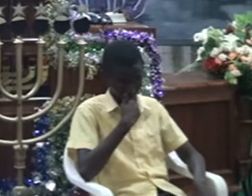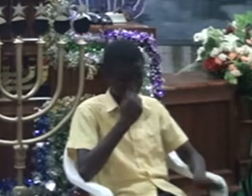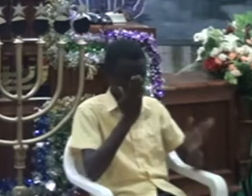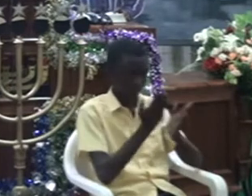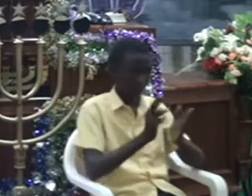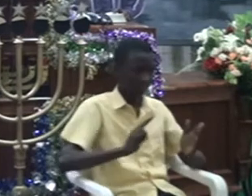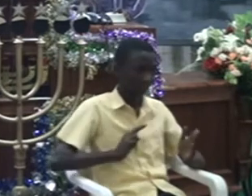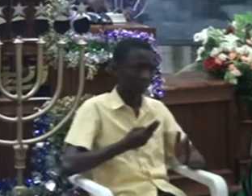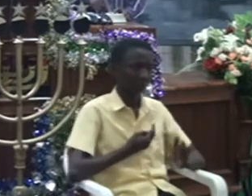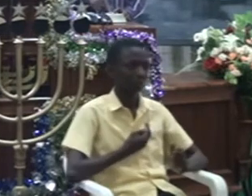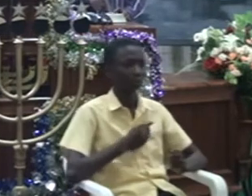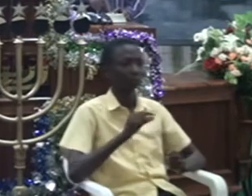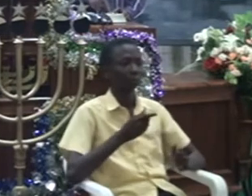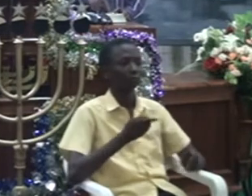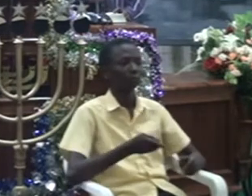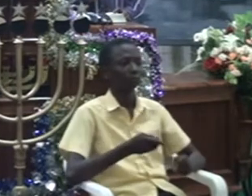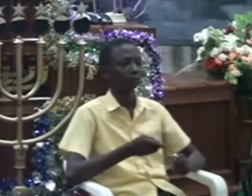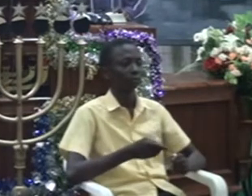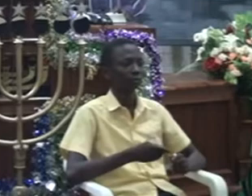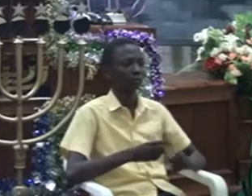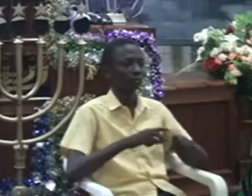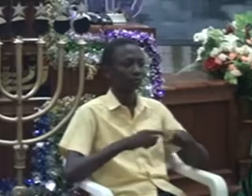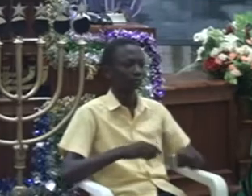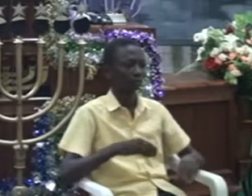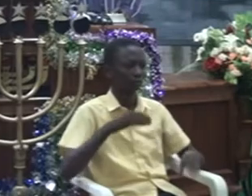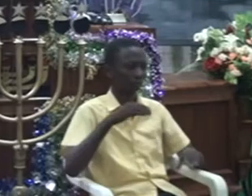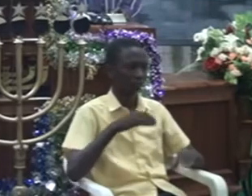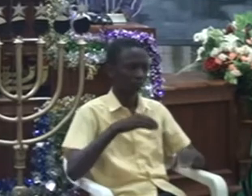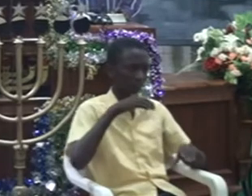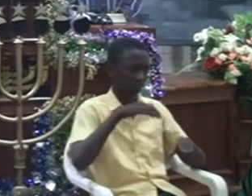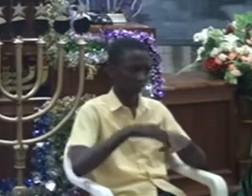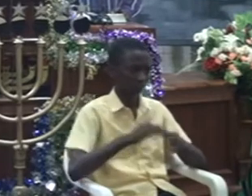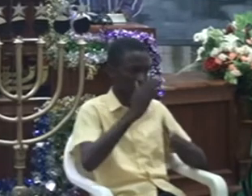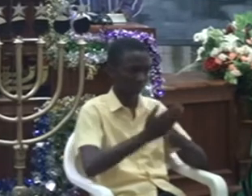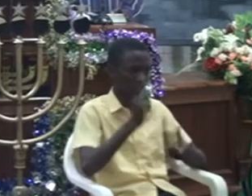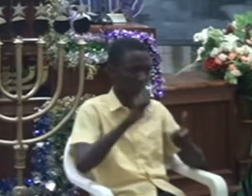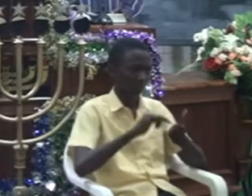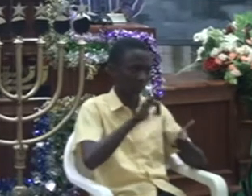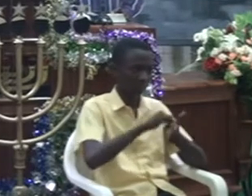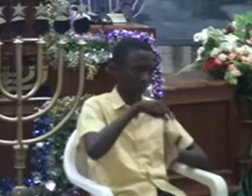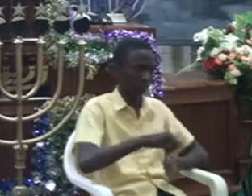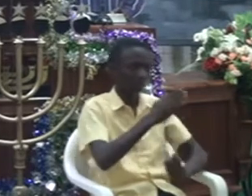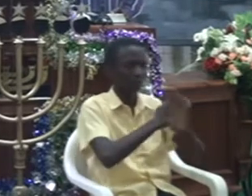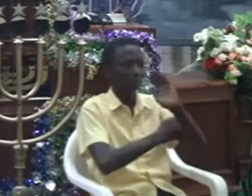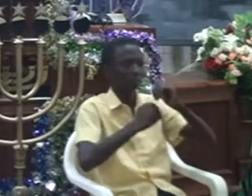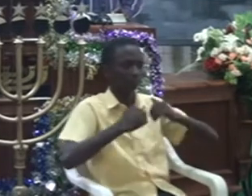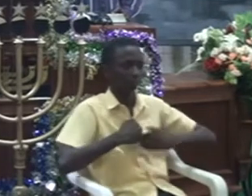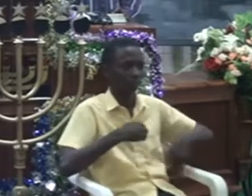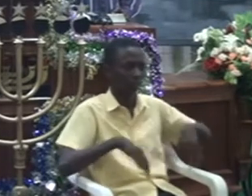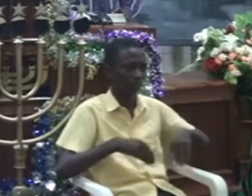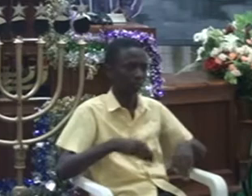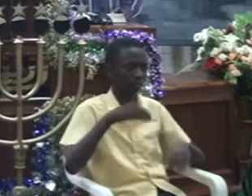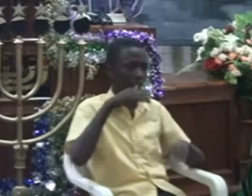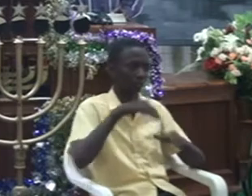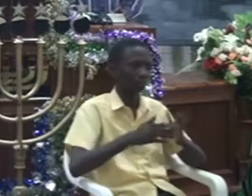un peu ici. Acha tusimamie kwanja hapa. En venant à la foi, en croyant à ce que Dieu a fait par Jésus-Christ à la croix. Wakati